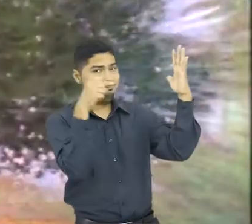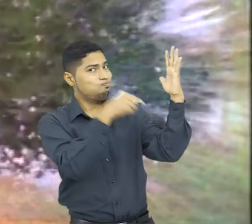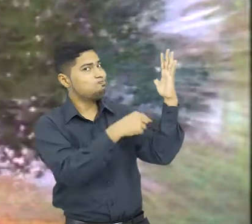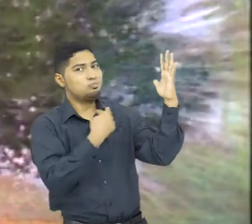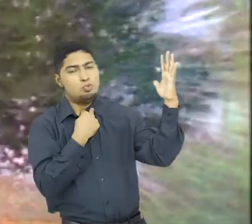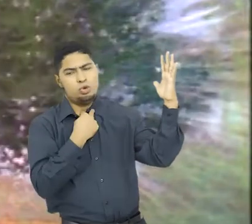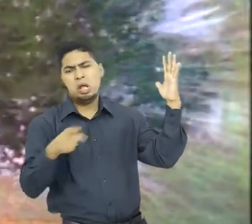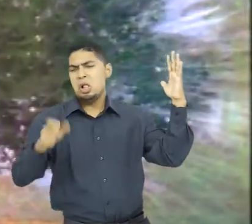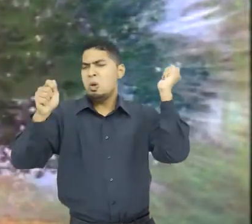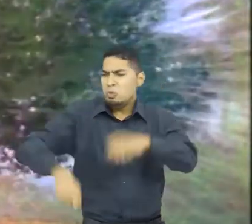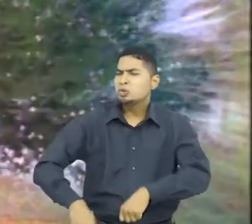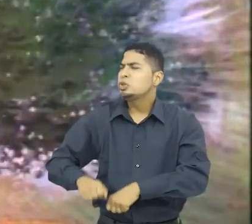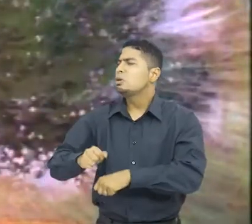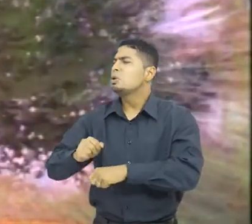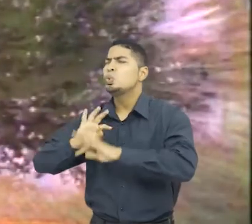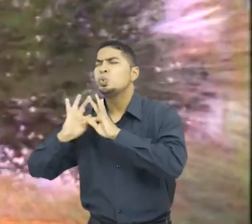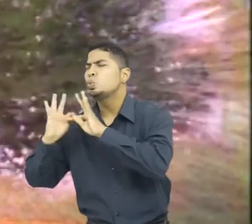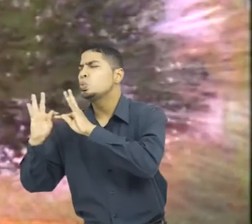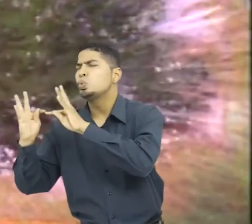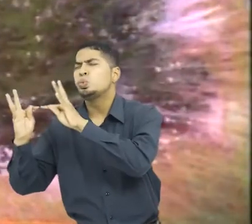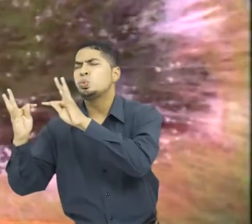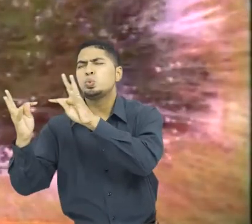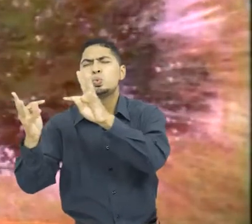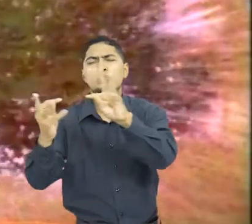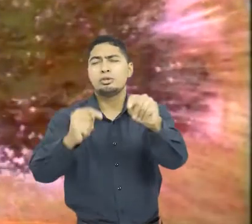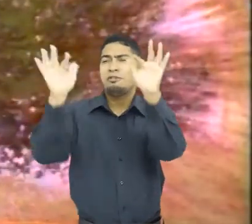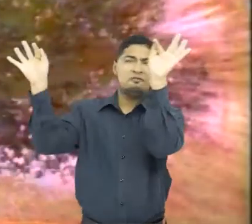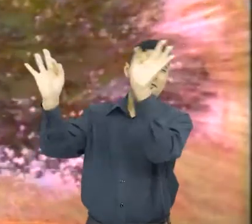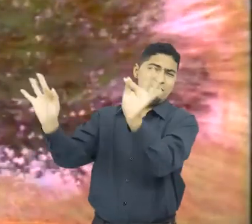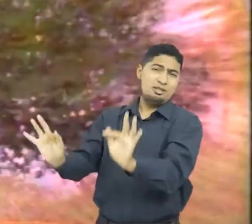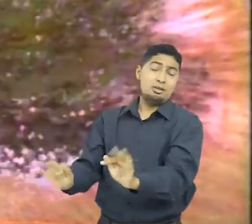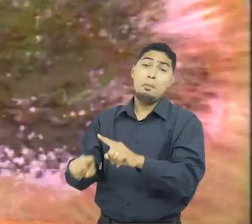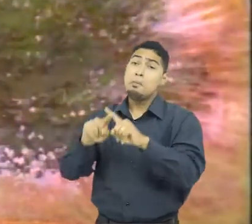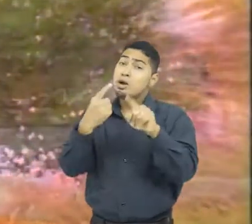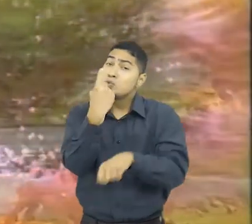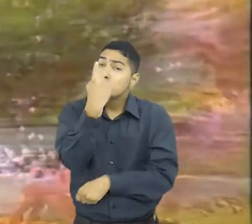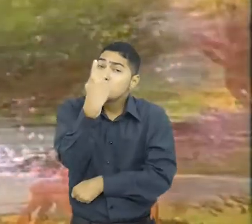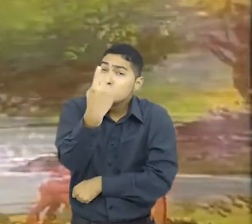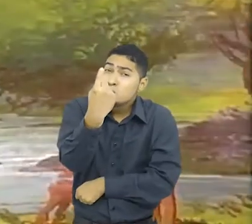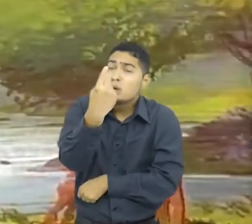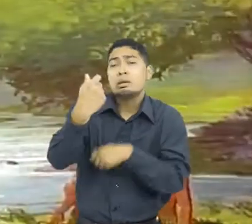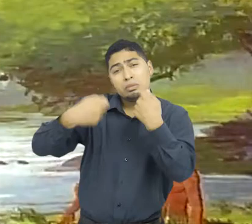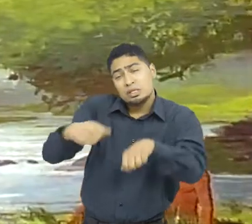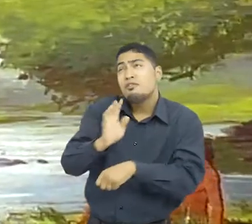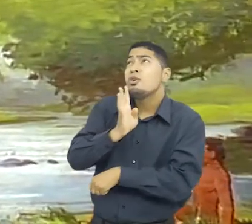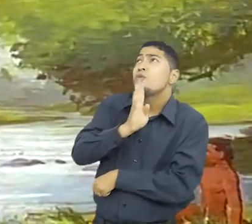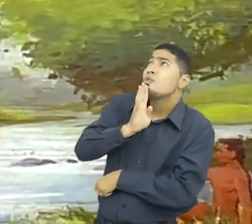Eva podiam usufruir todas as coisas para viverem felizes no lindo jardim. Só precisavam confiar na sabedoria de